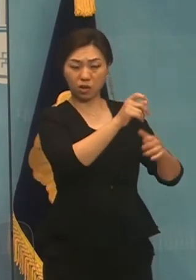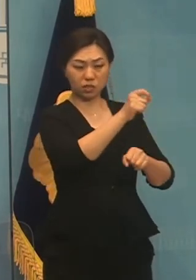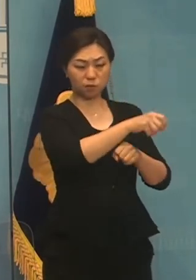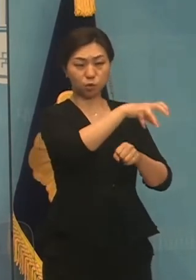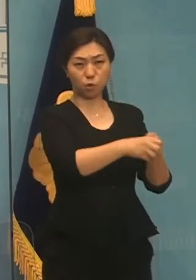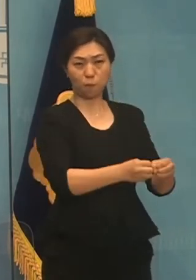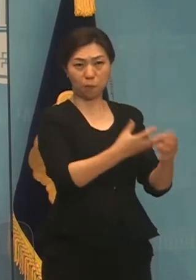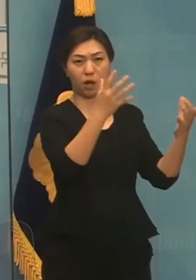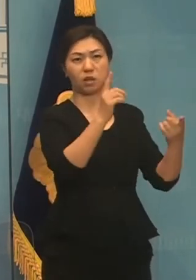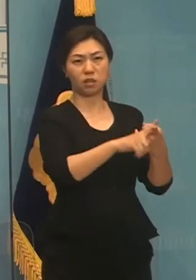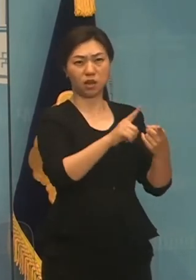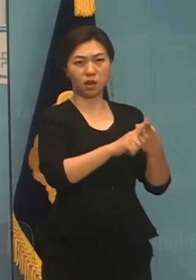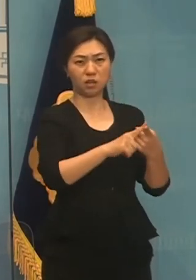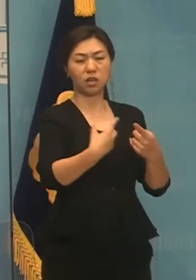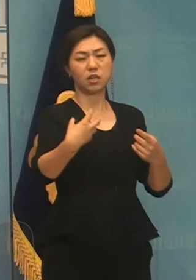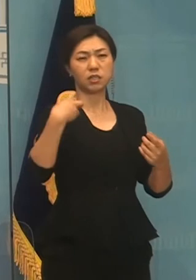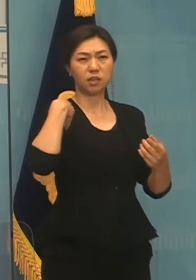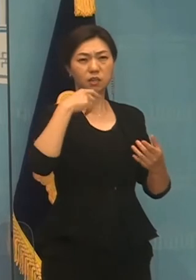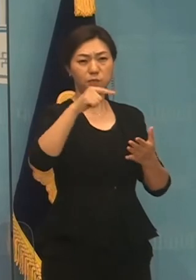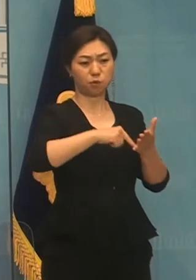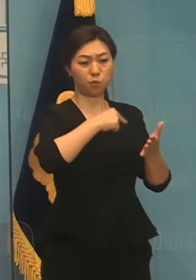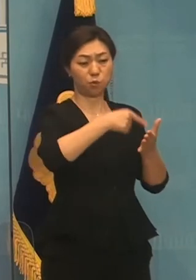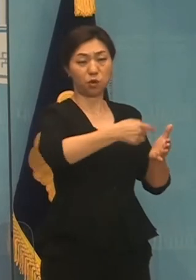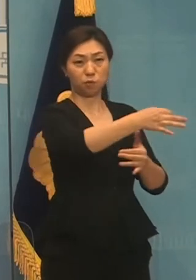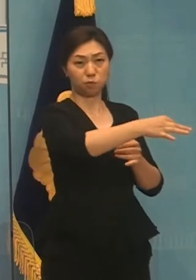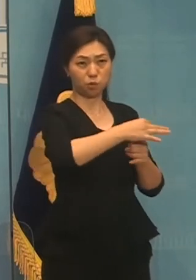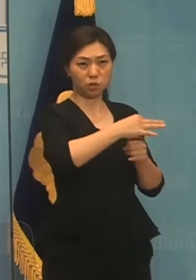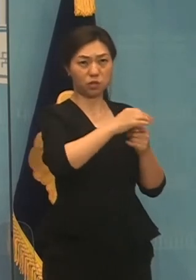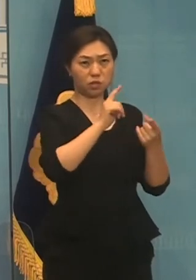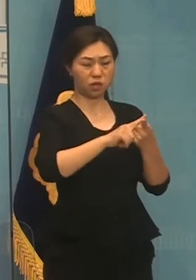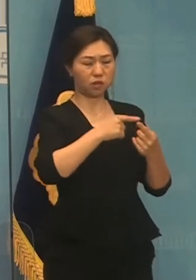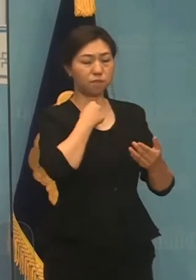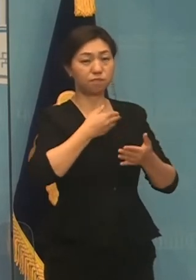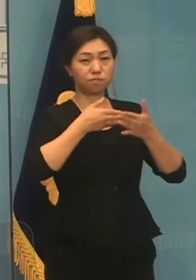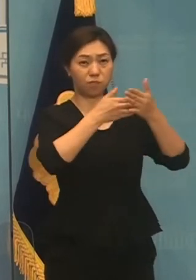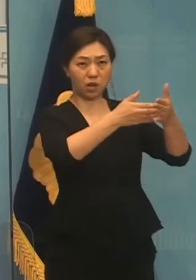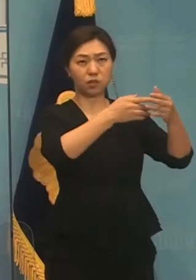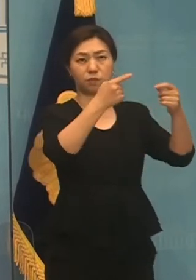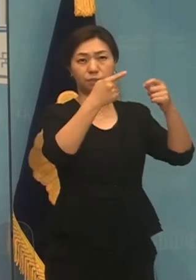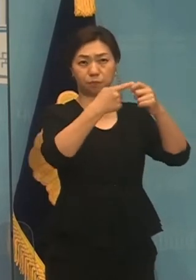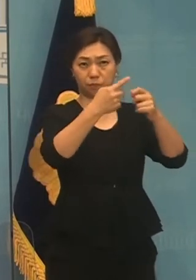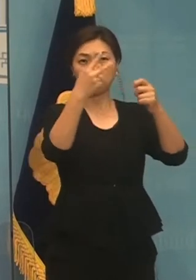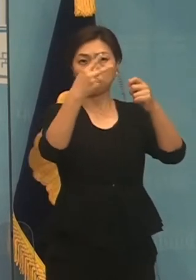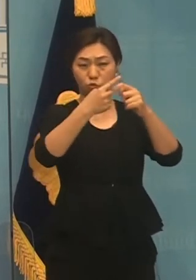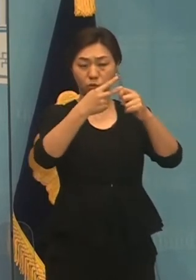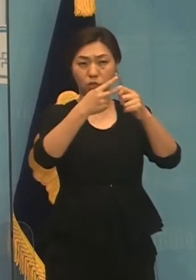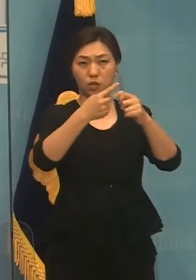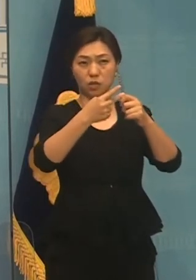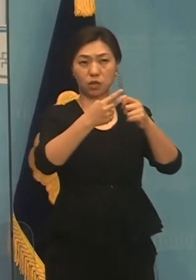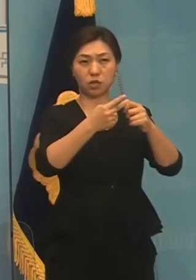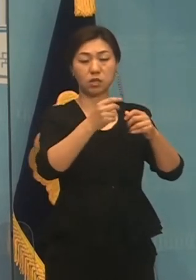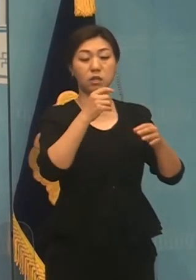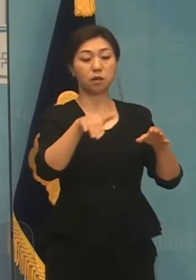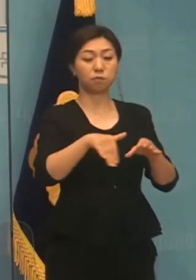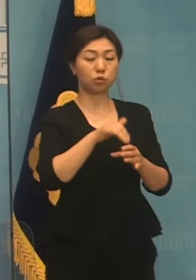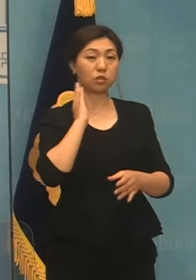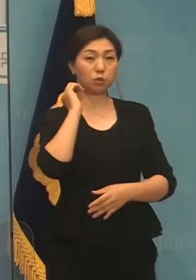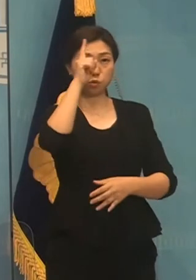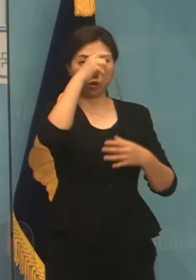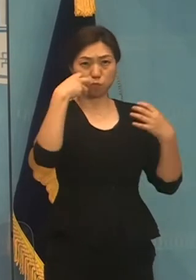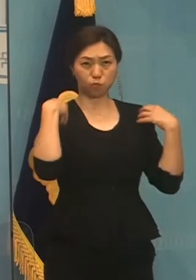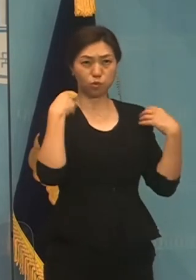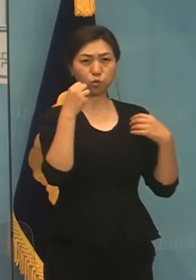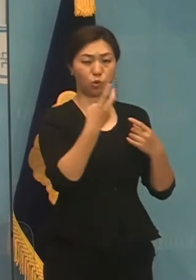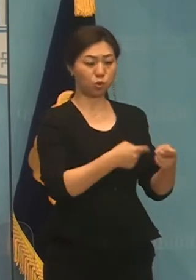대상 책임을 분명하게 요구하라. 둘째, 문재인 정권과 더불어민주당은 국민이